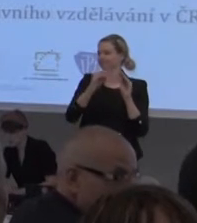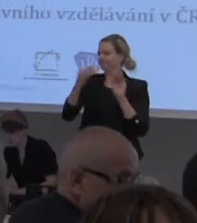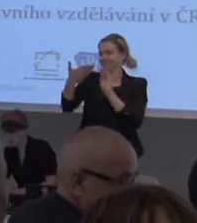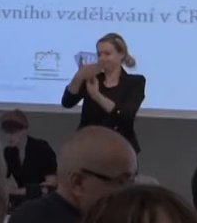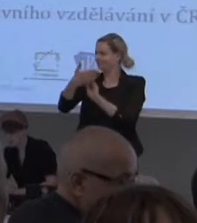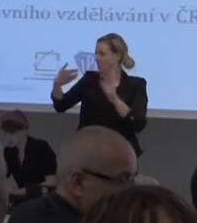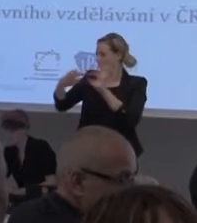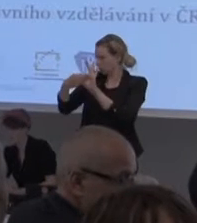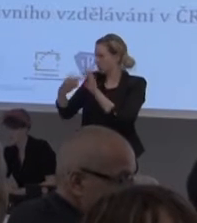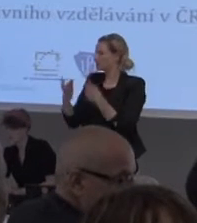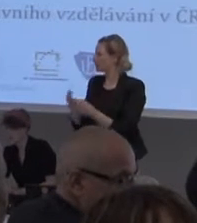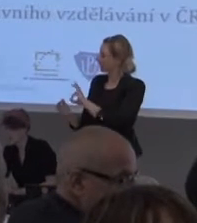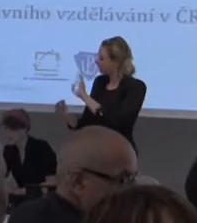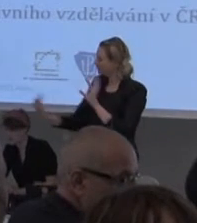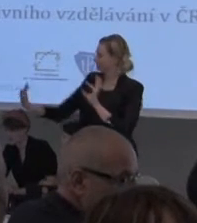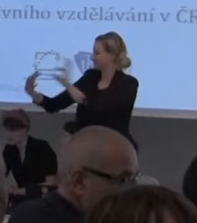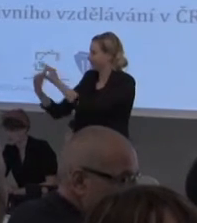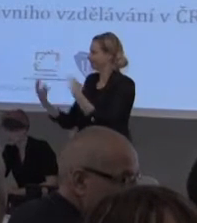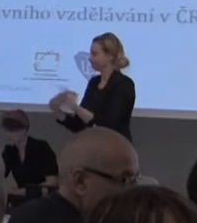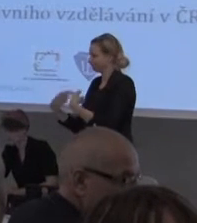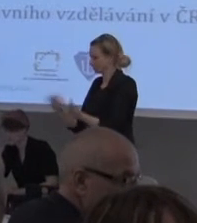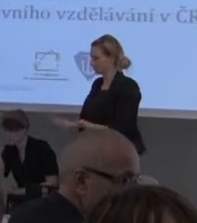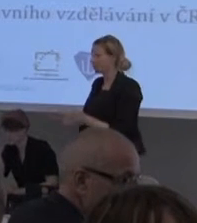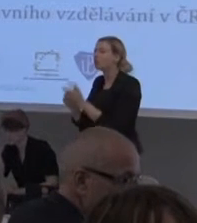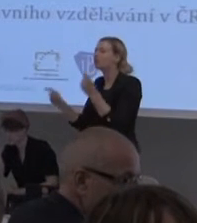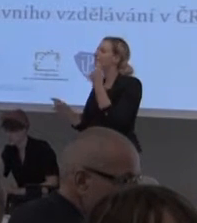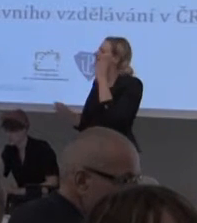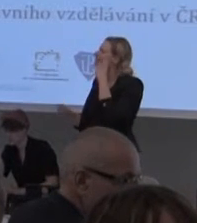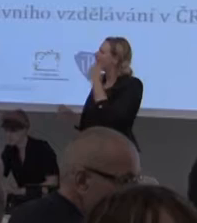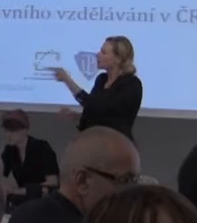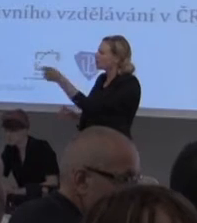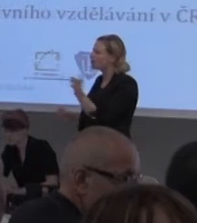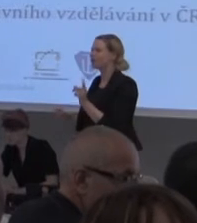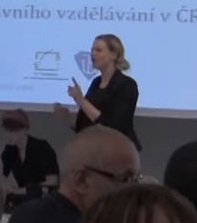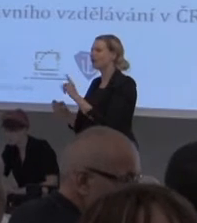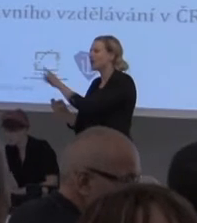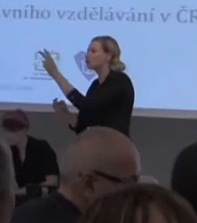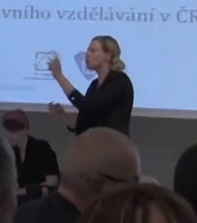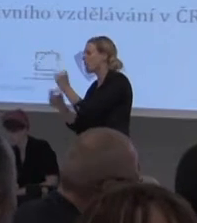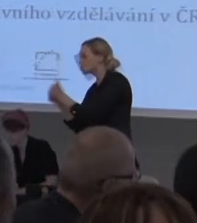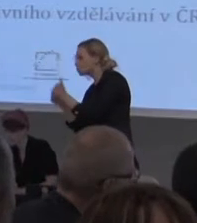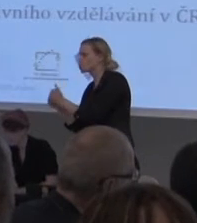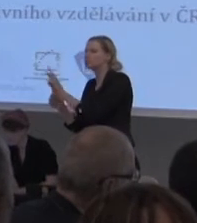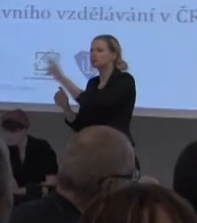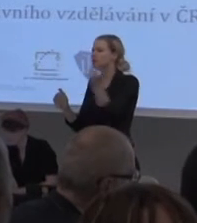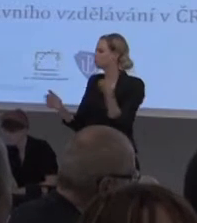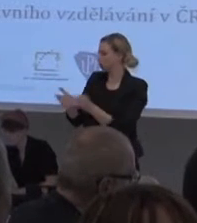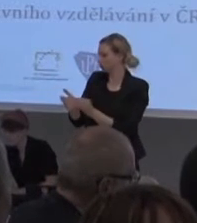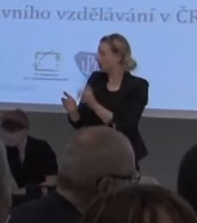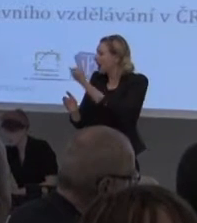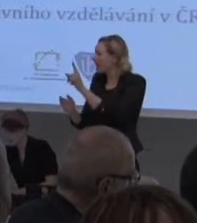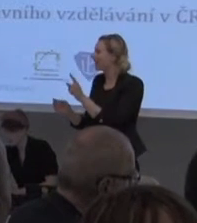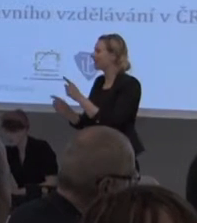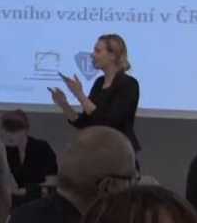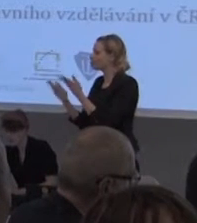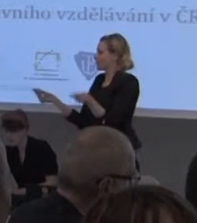zrovna nacházíte a kde jste ve velkém stádiu nevím, je velice pravděpodobné, že někdo už tuto cestu prošel a už